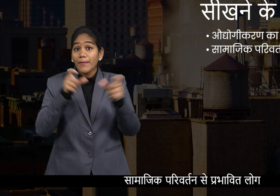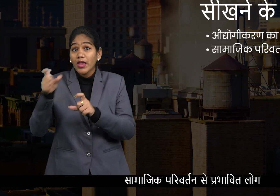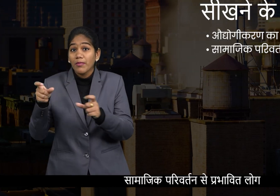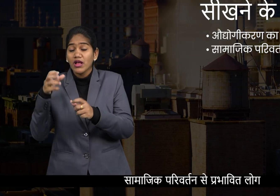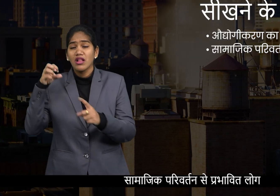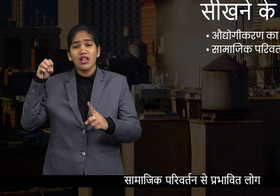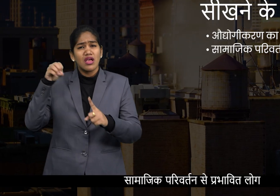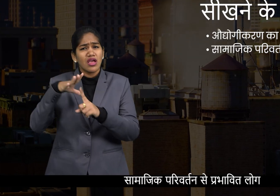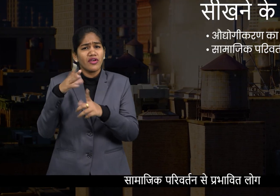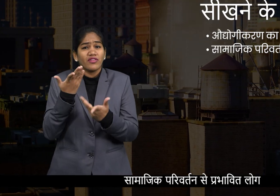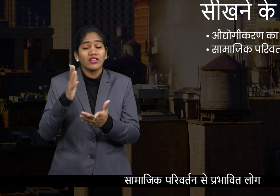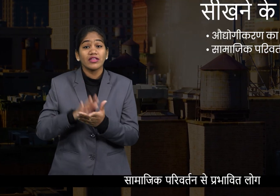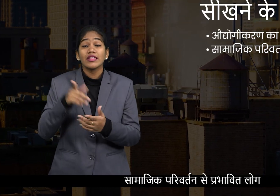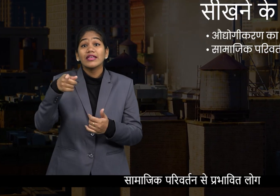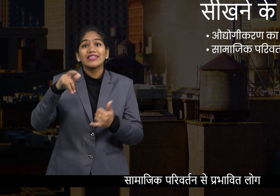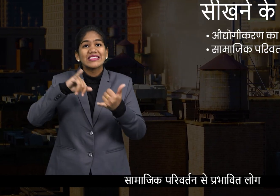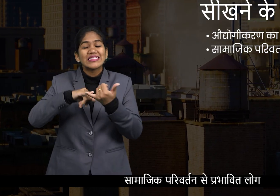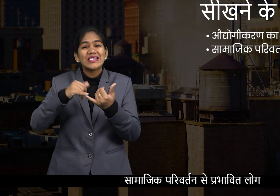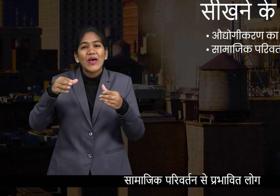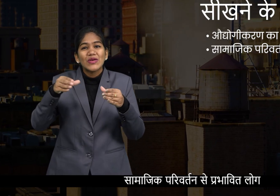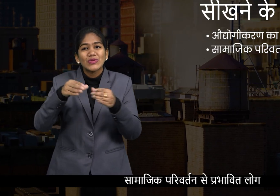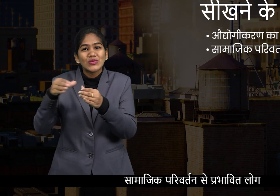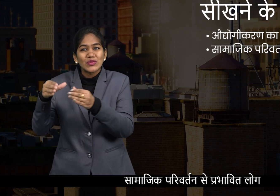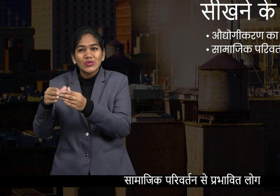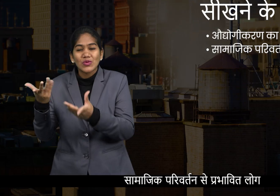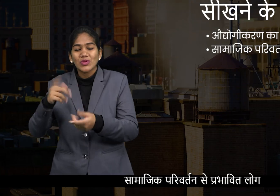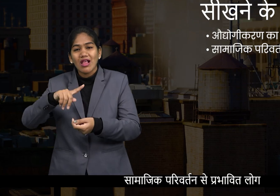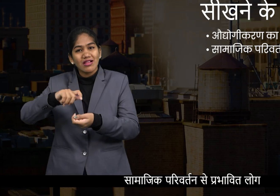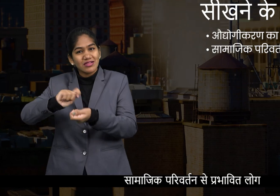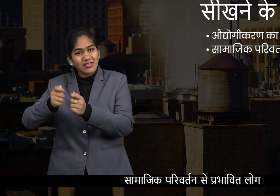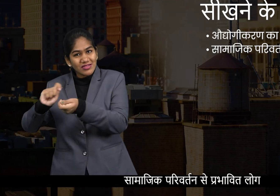सामाजिक परिवर्तन से प्रभावित लोग,